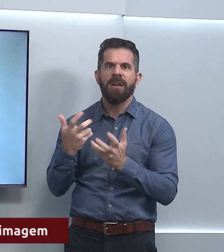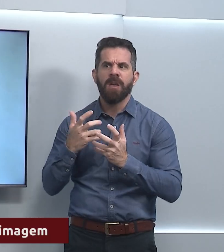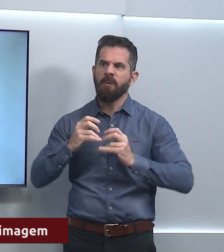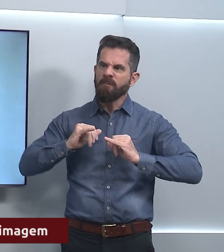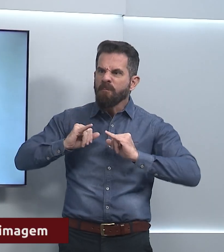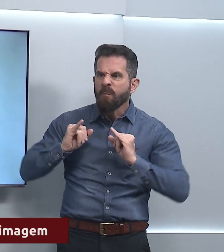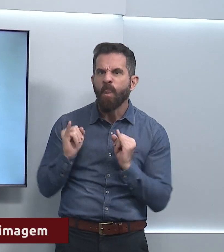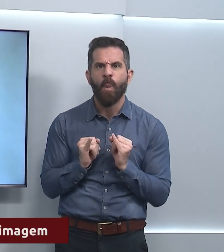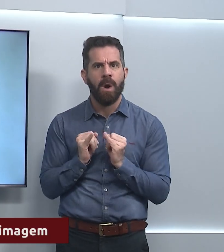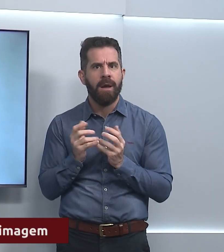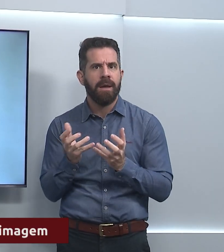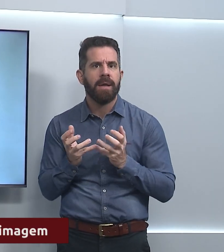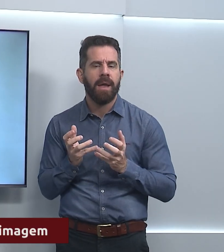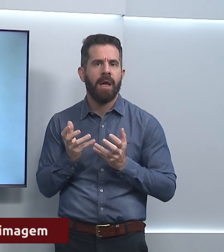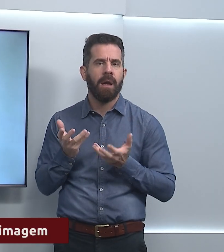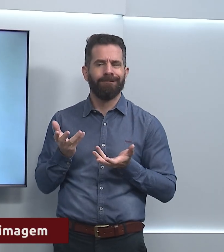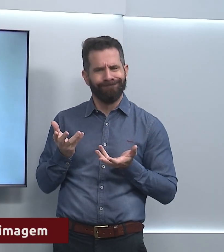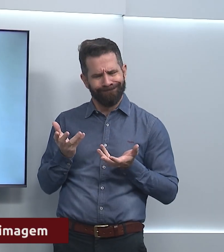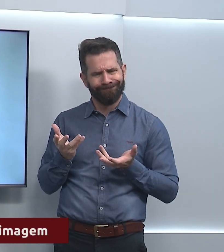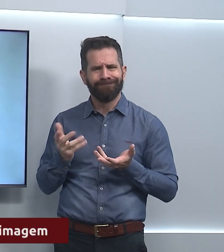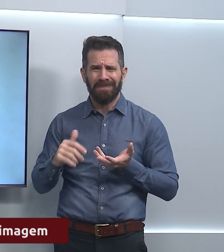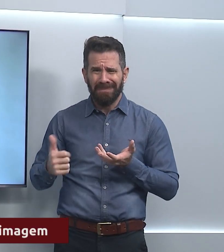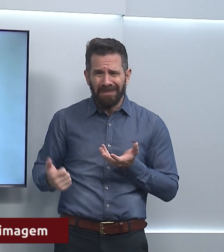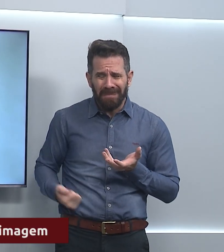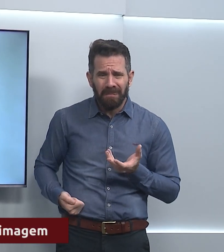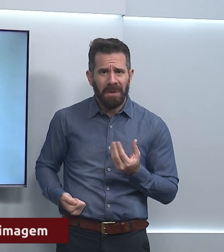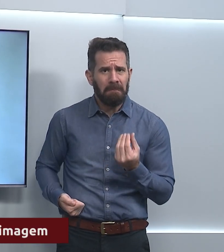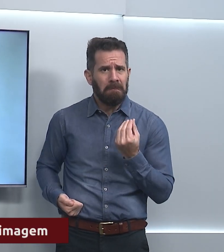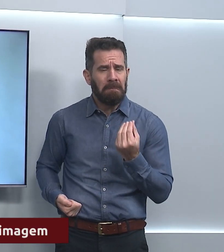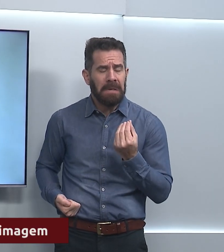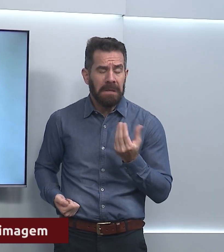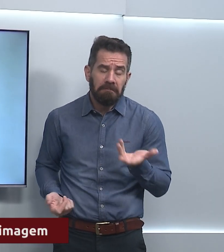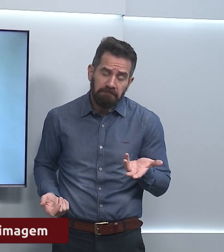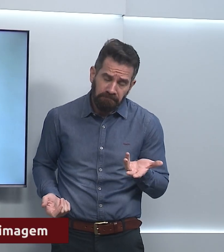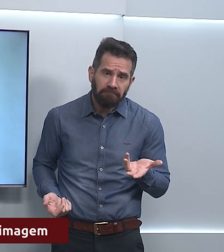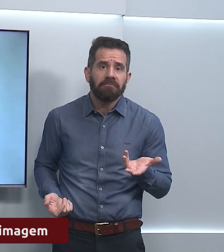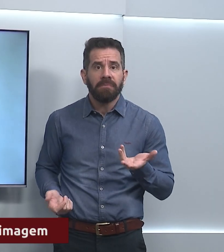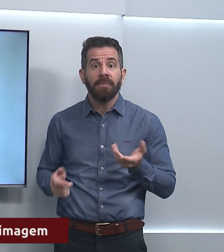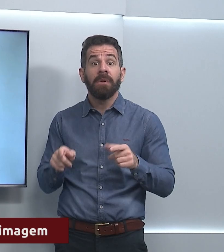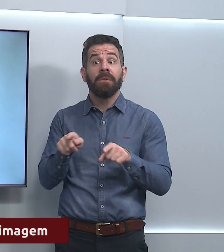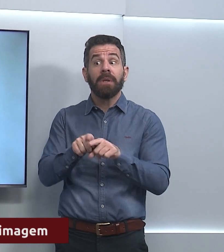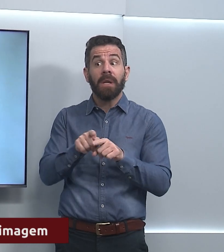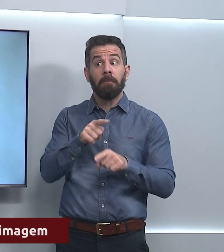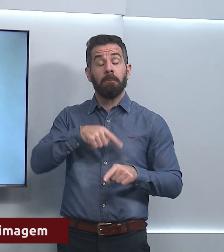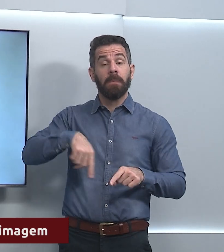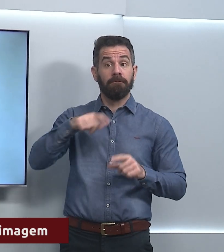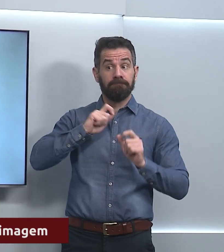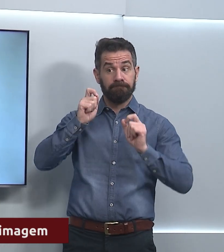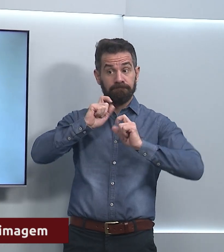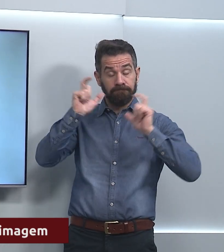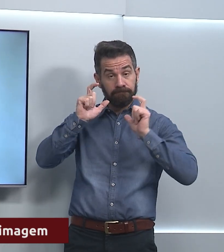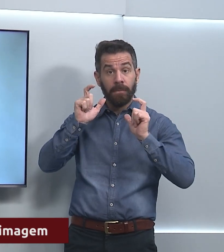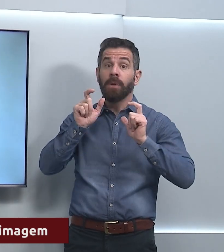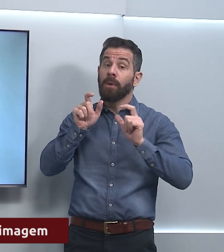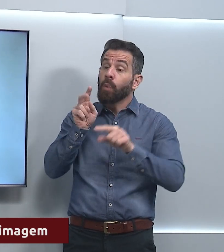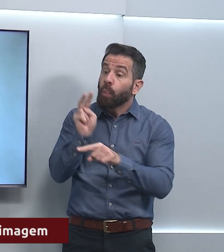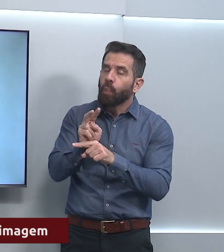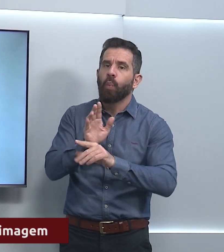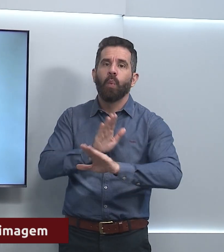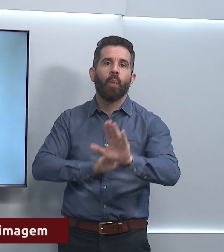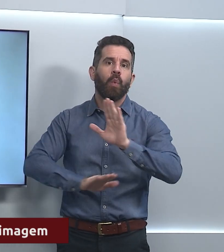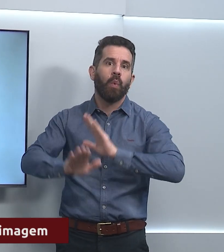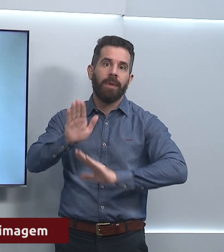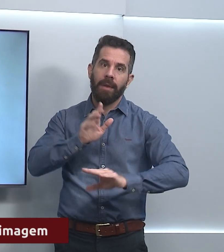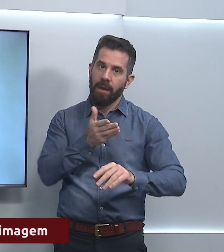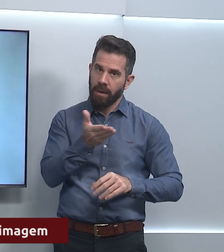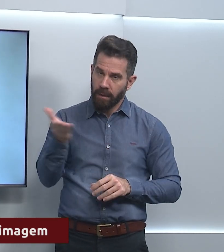de peso. Então, esses fins estéticos é que criam um alerta, em relação a cuidados com o uso dessas